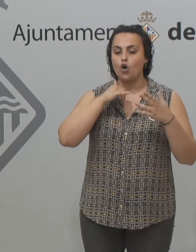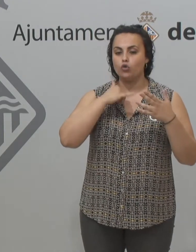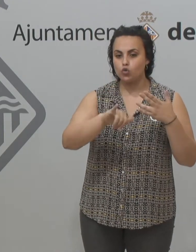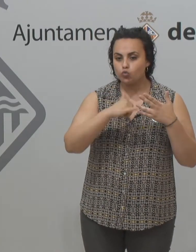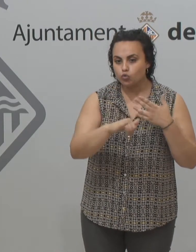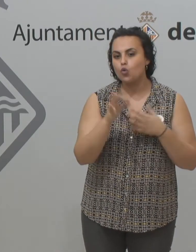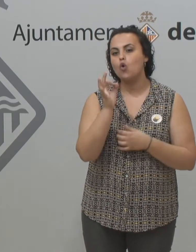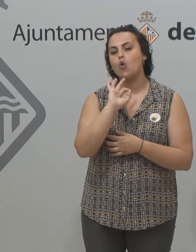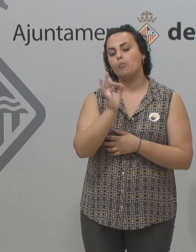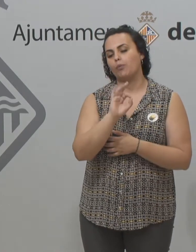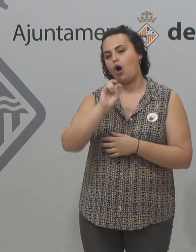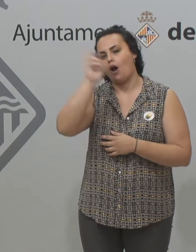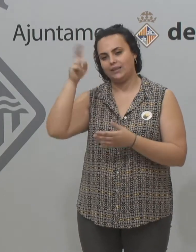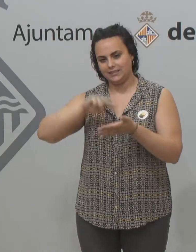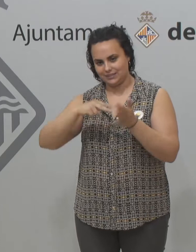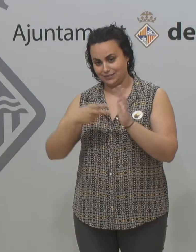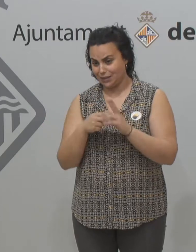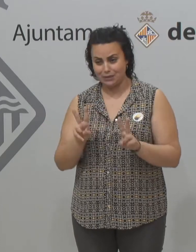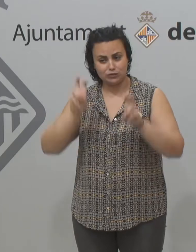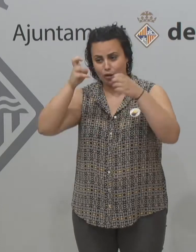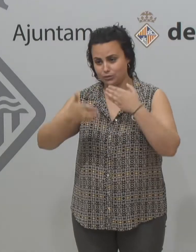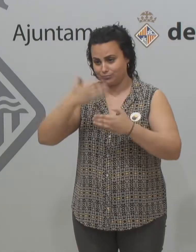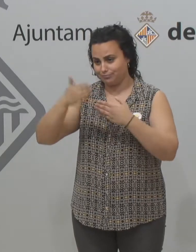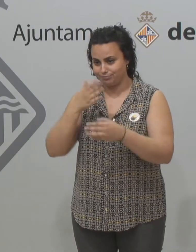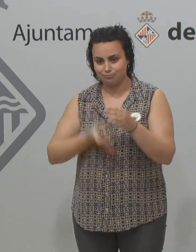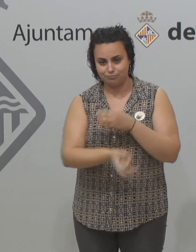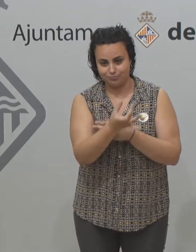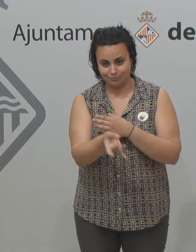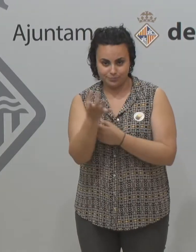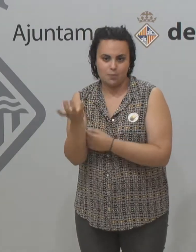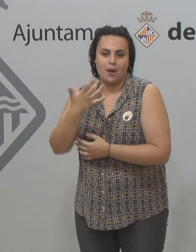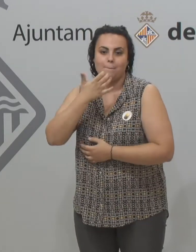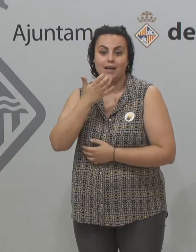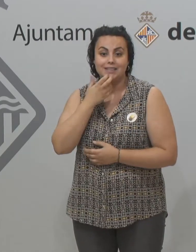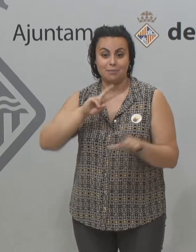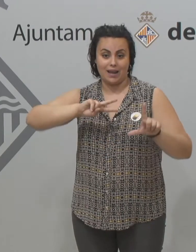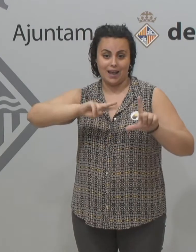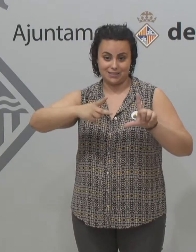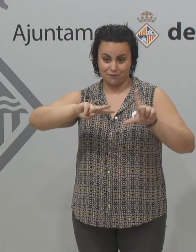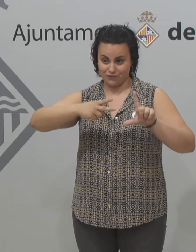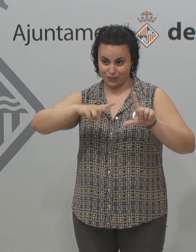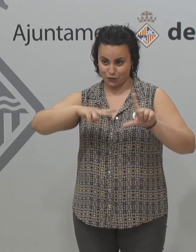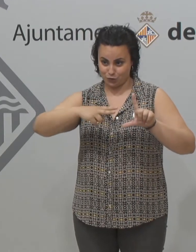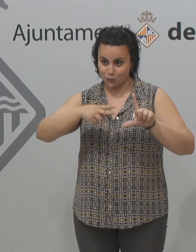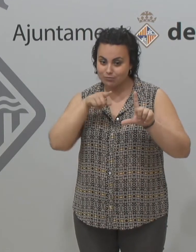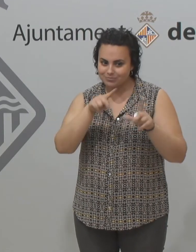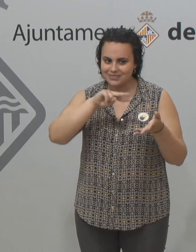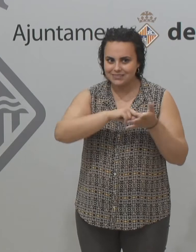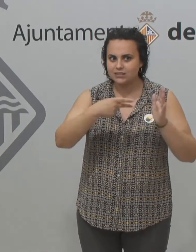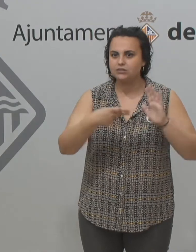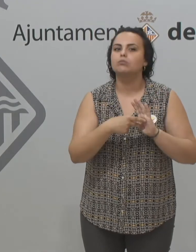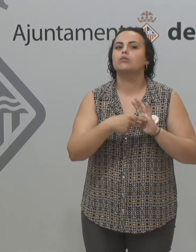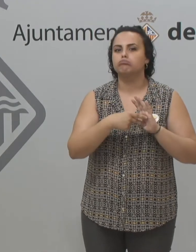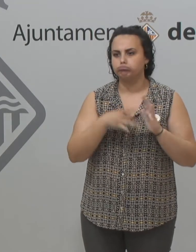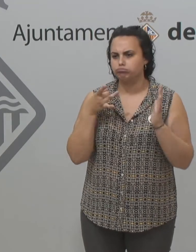nous sistemes que ara s'estan començant a publicitar, com per exemple el sistema d'ES Visual, que sembla ser un sistema que funciona bastant